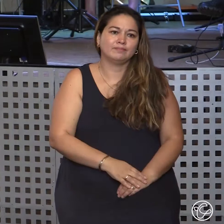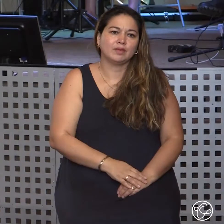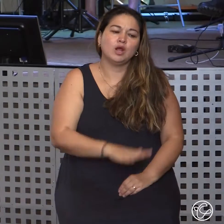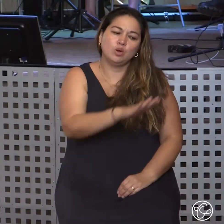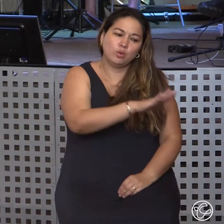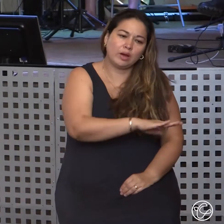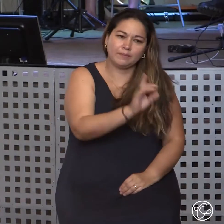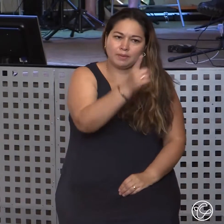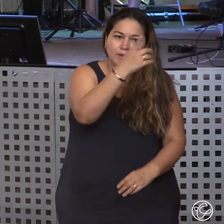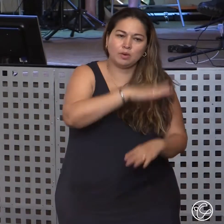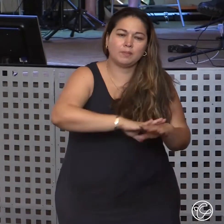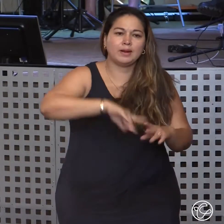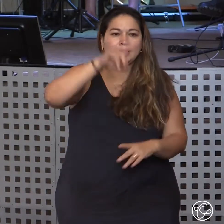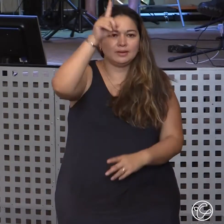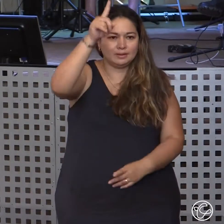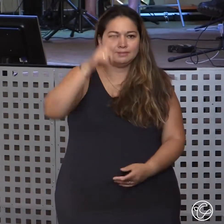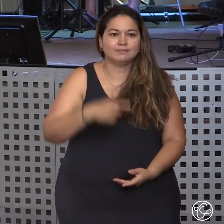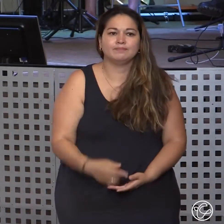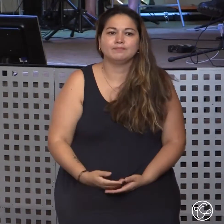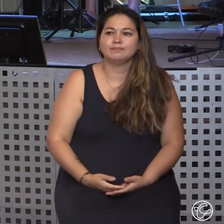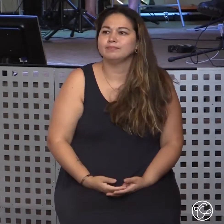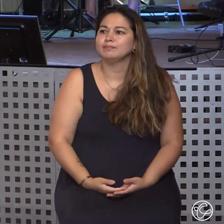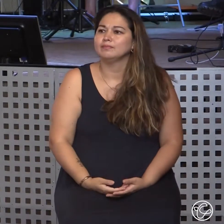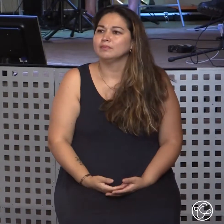que vamos a usar.